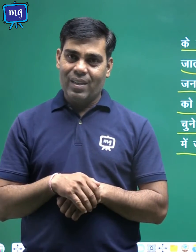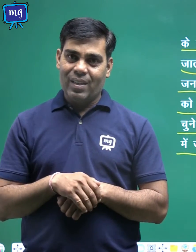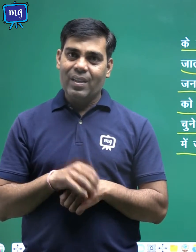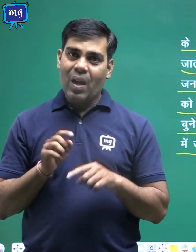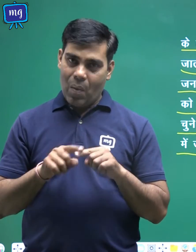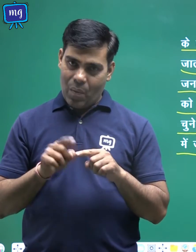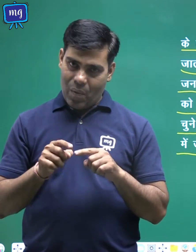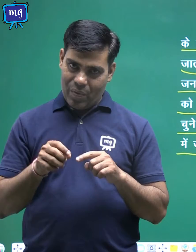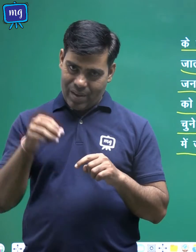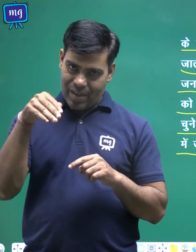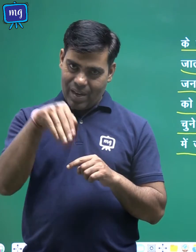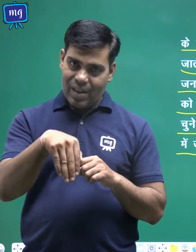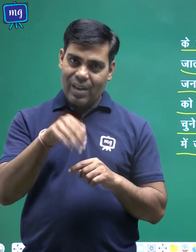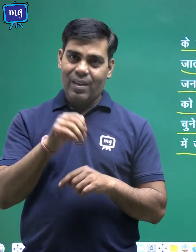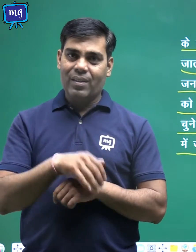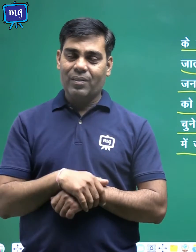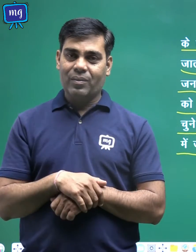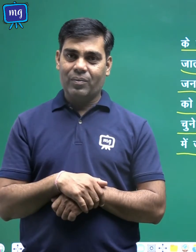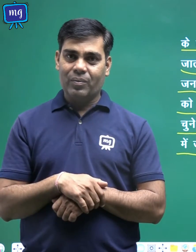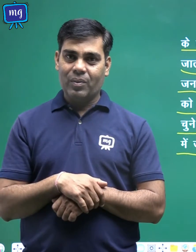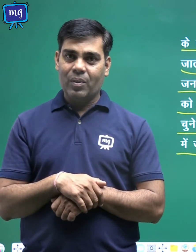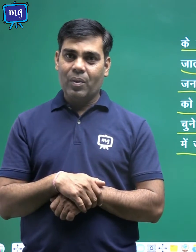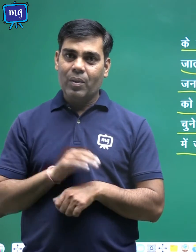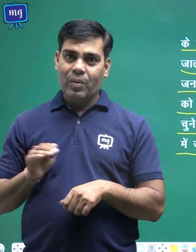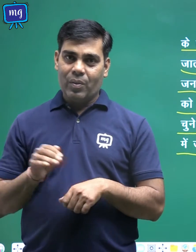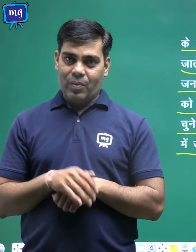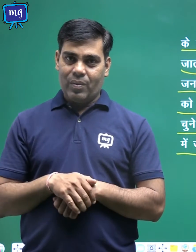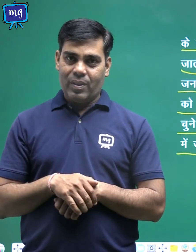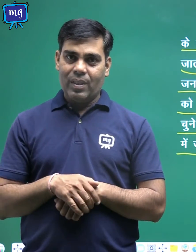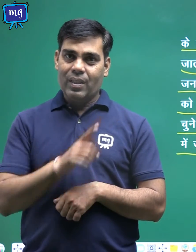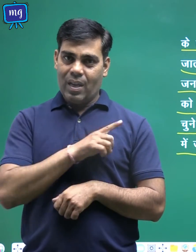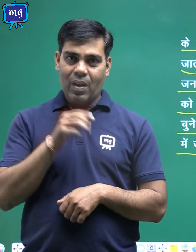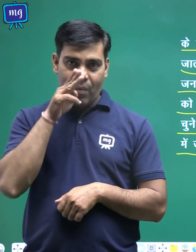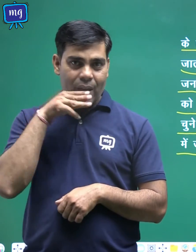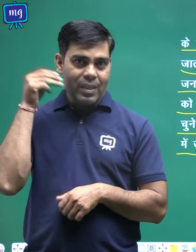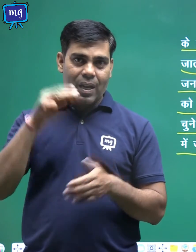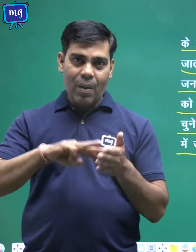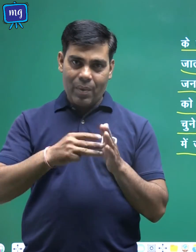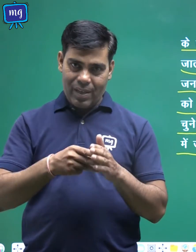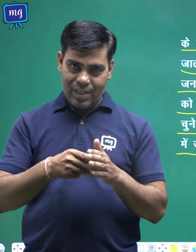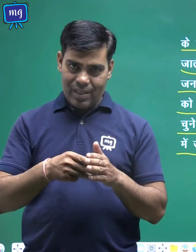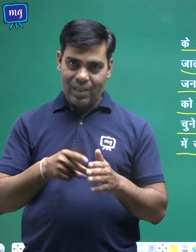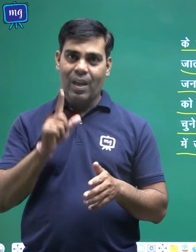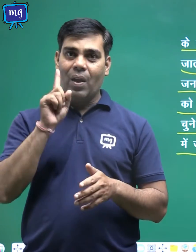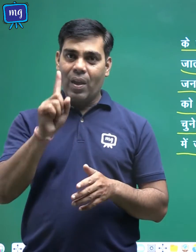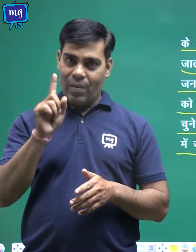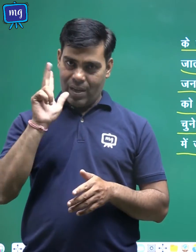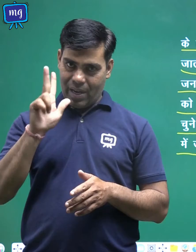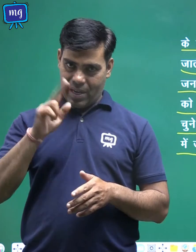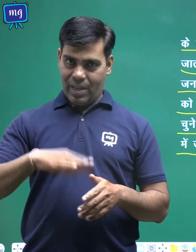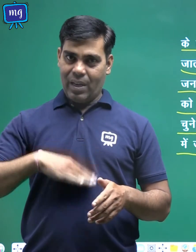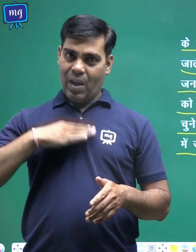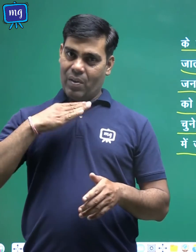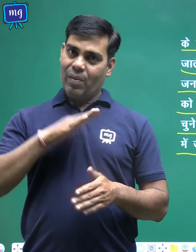वोट डाल रहे हैं। बच्चों, यहाँ वयस्क का मतलब 18 वर्ष की आयु